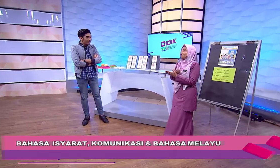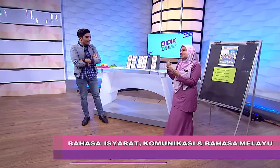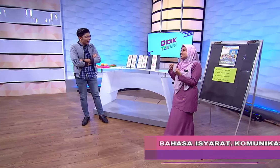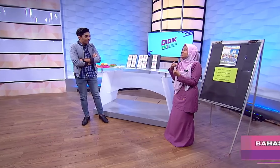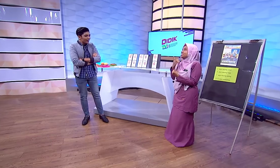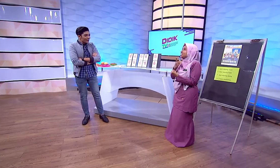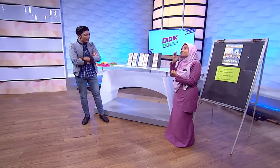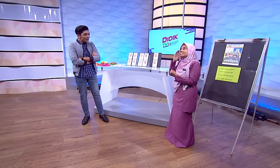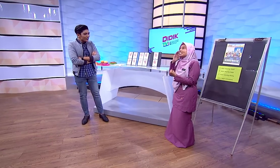Mari kita